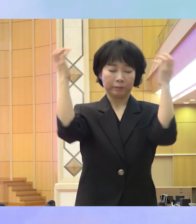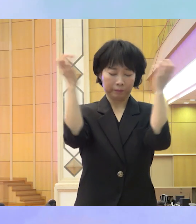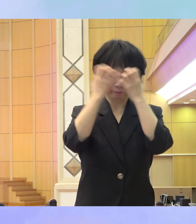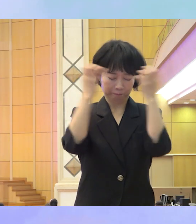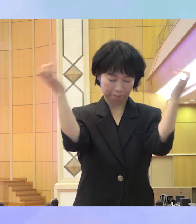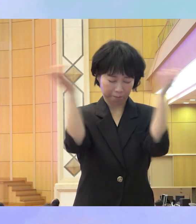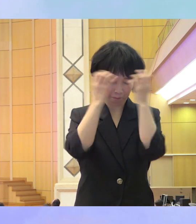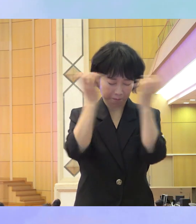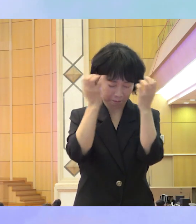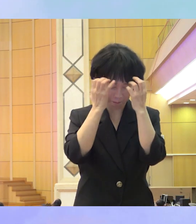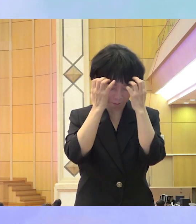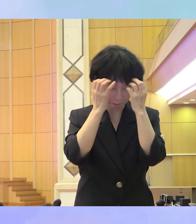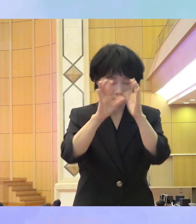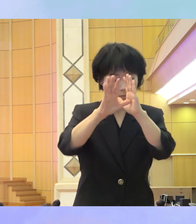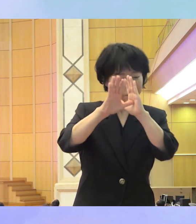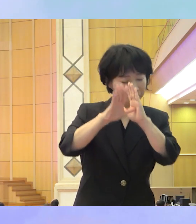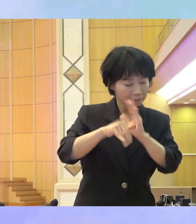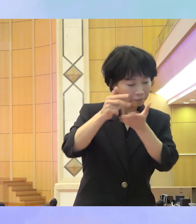괴로울 때